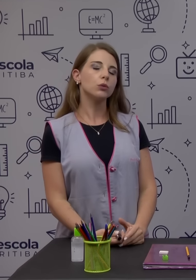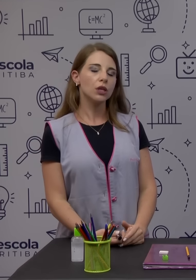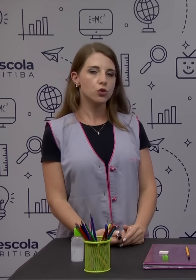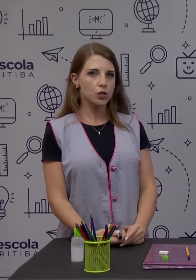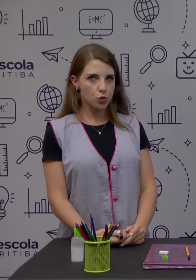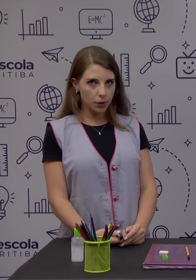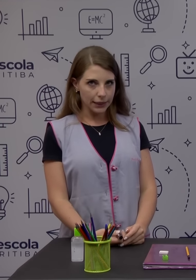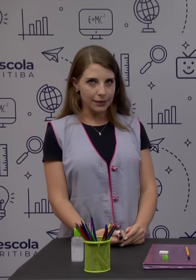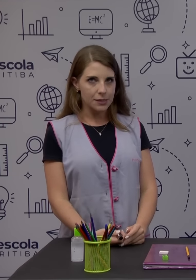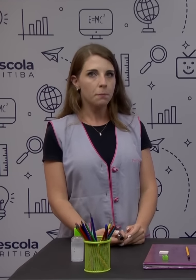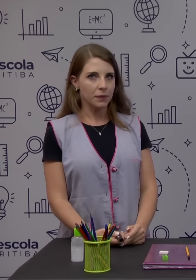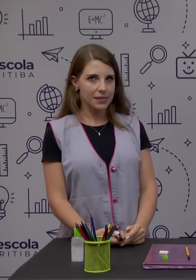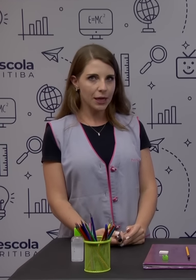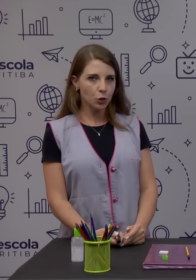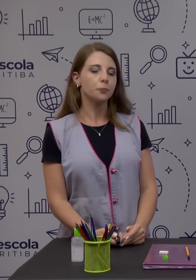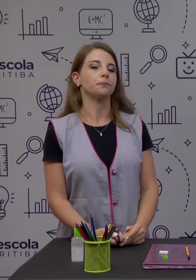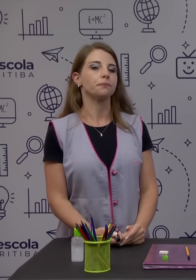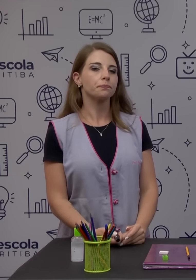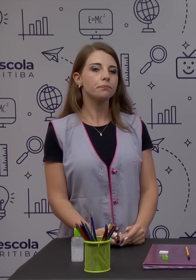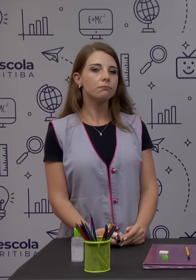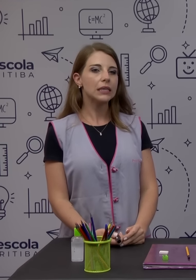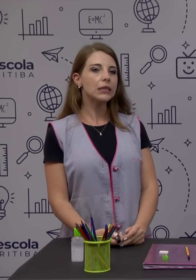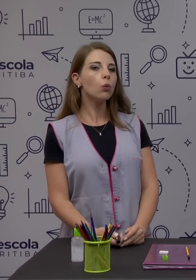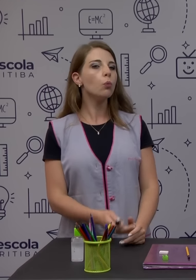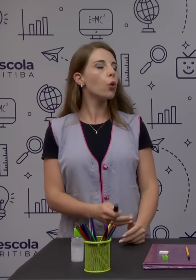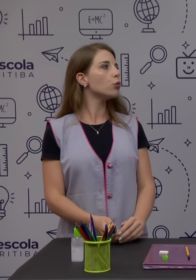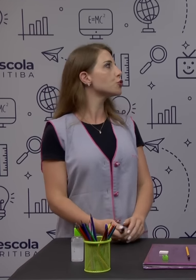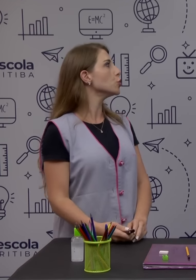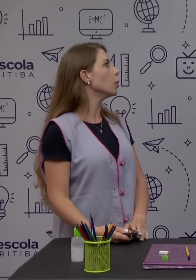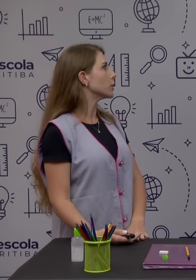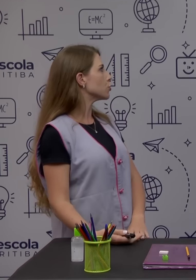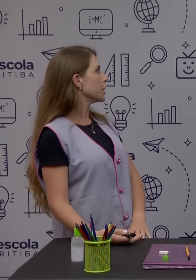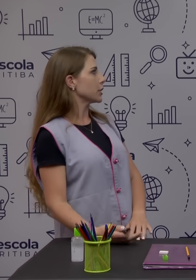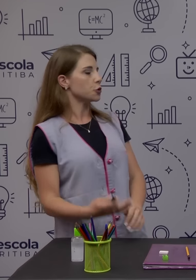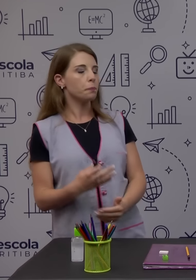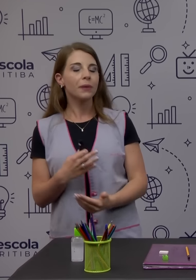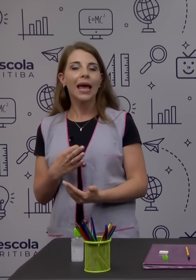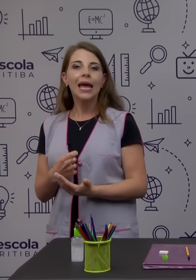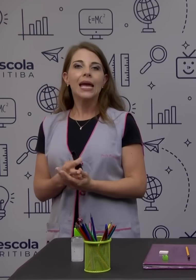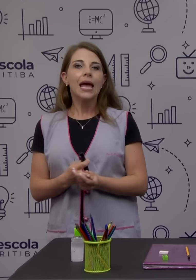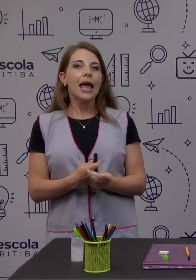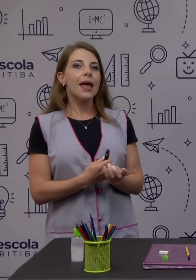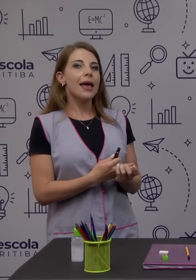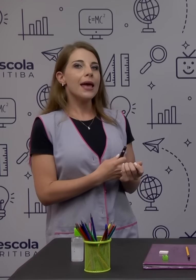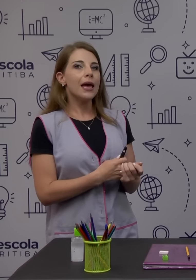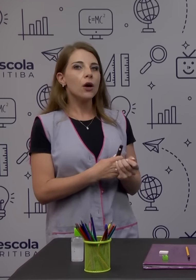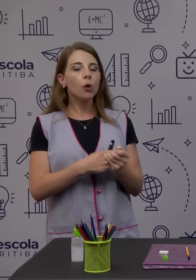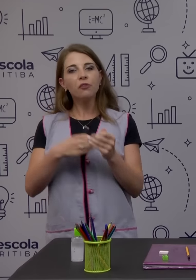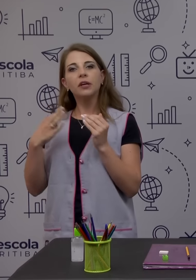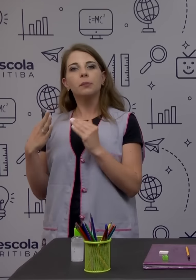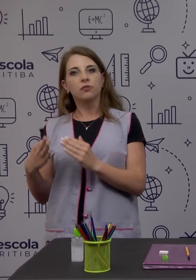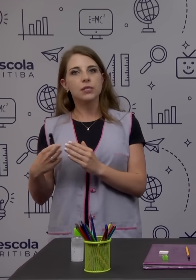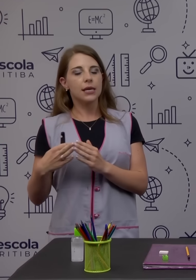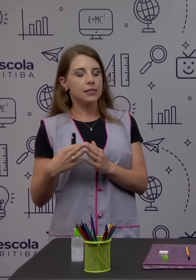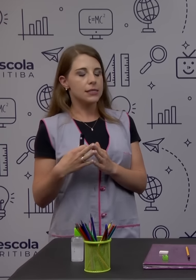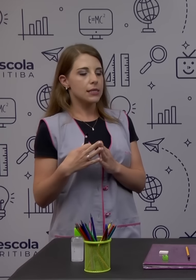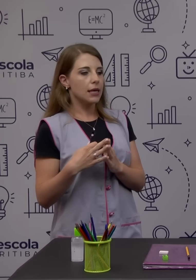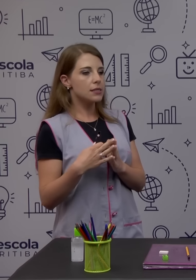das nossas orelhas, tá certo? Então, continuando, gente. Como eu falei pra vocês,